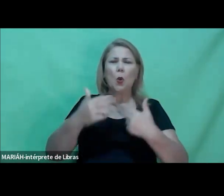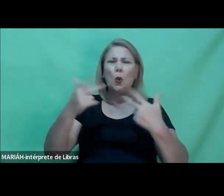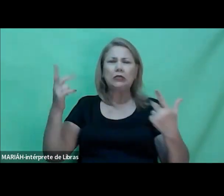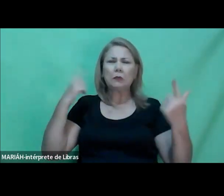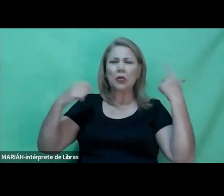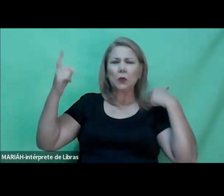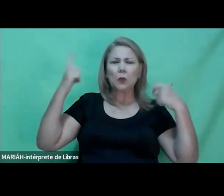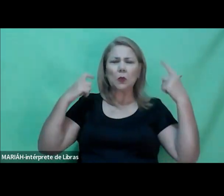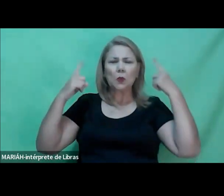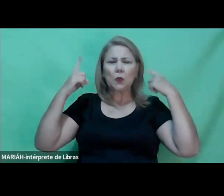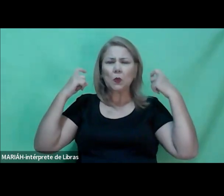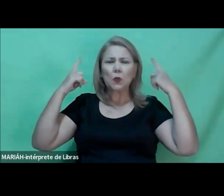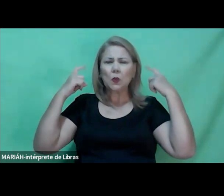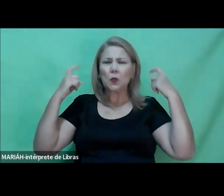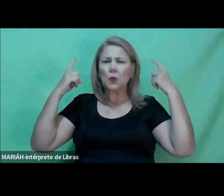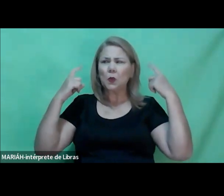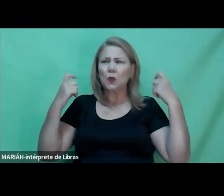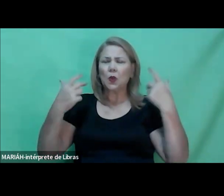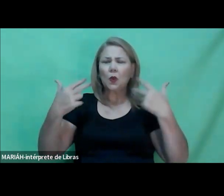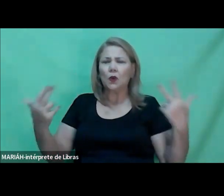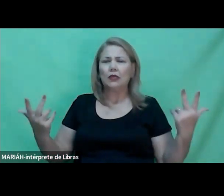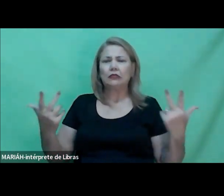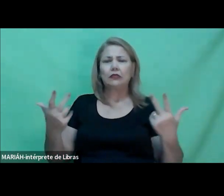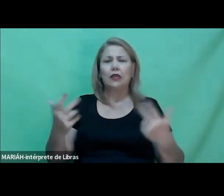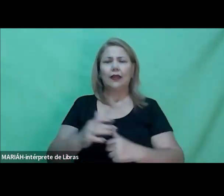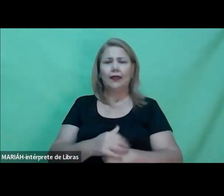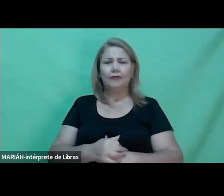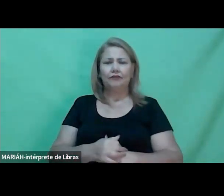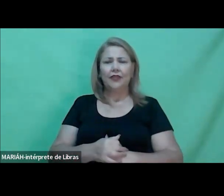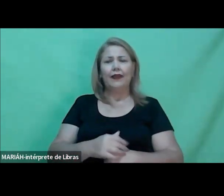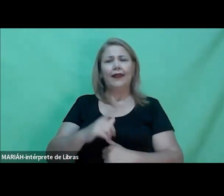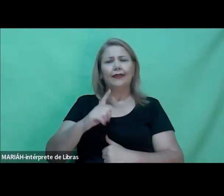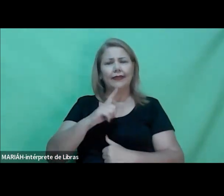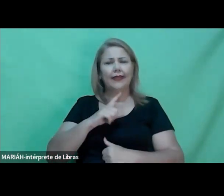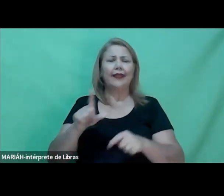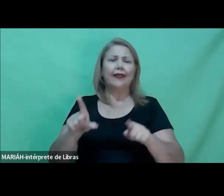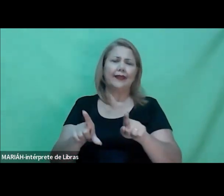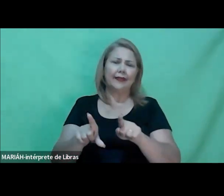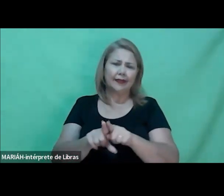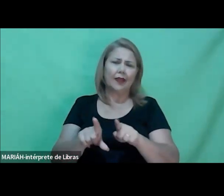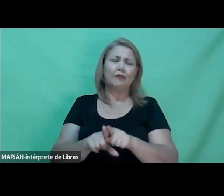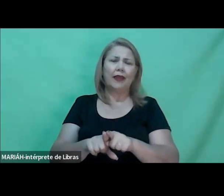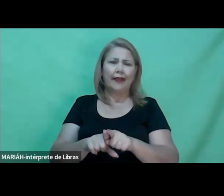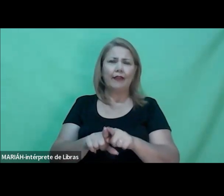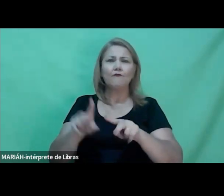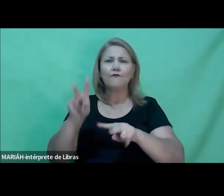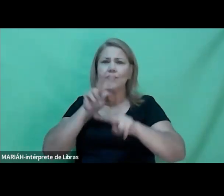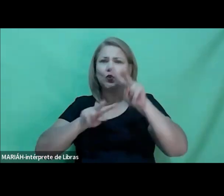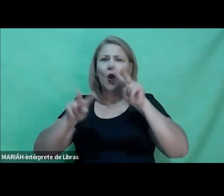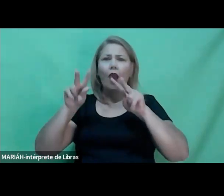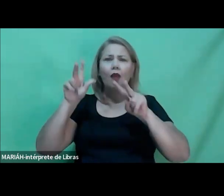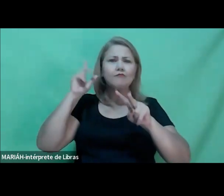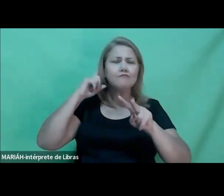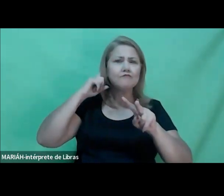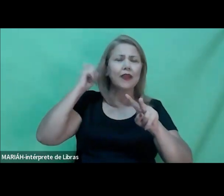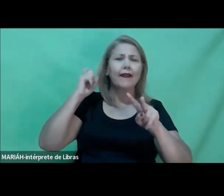casos en los que hay que describir información que al mismo tiempo es visual y auditiva sí como